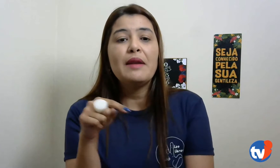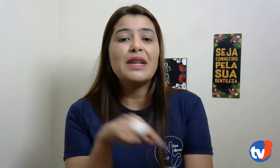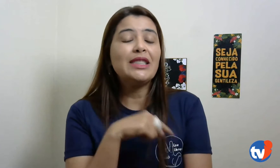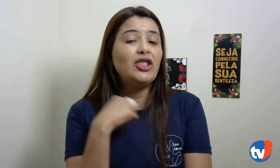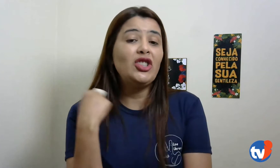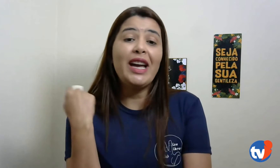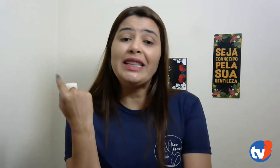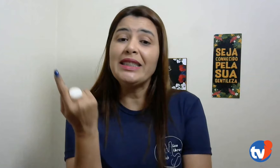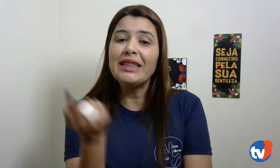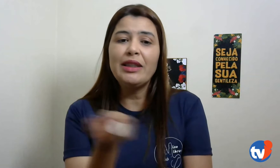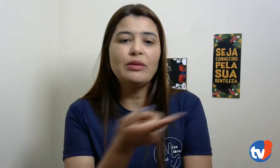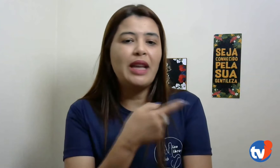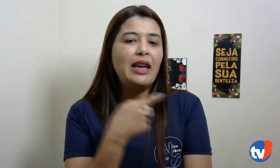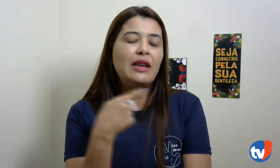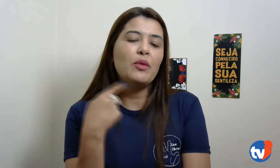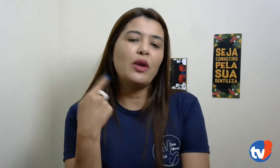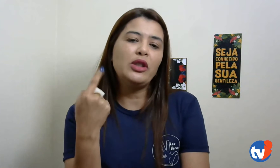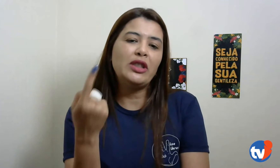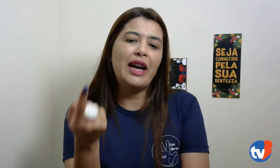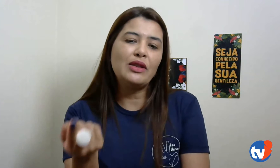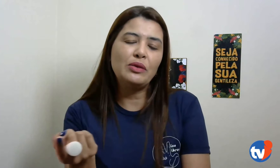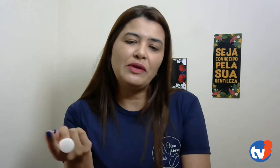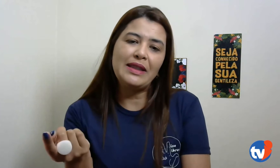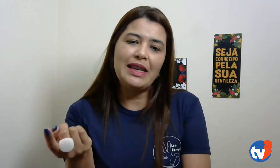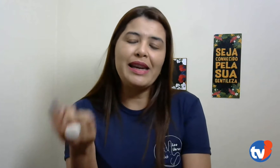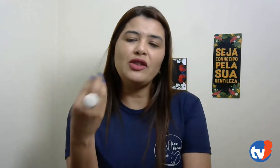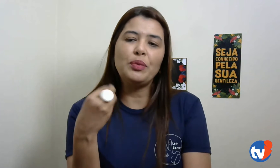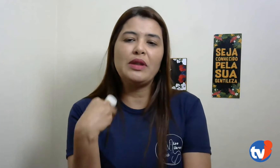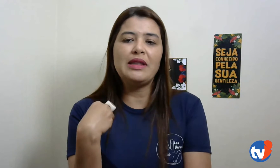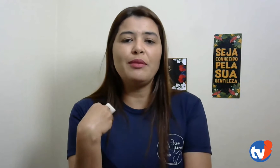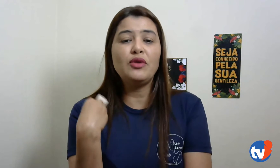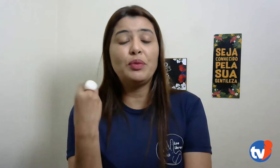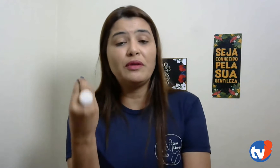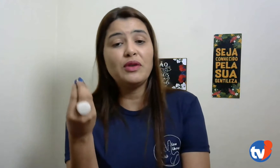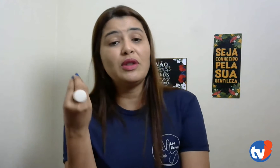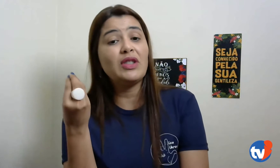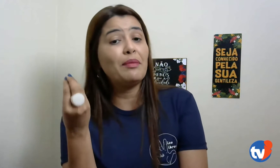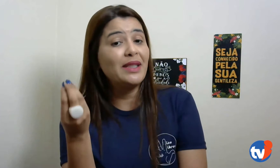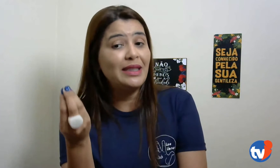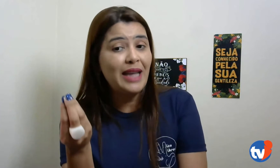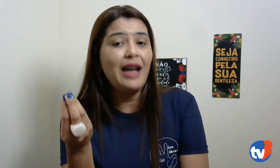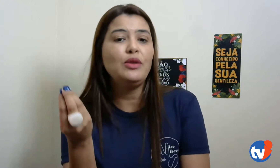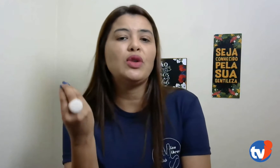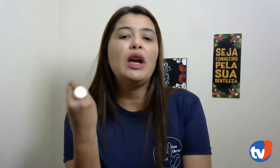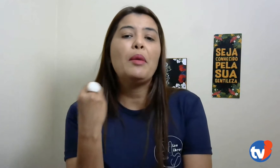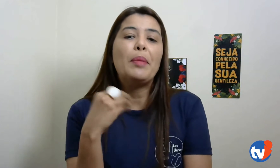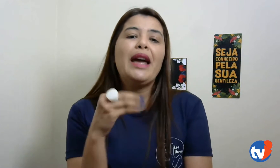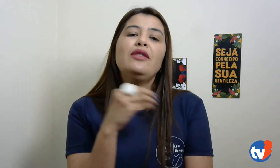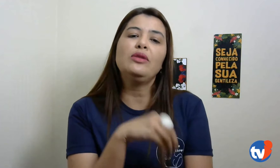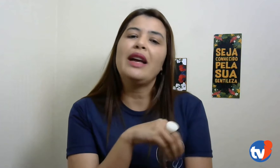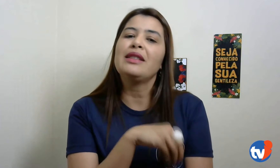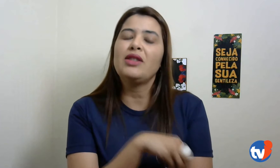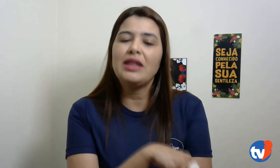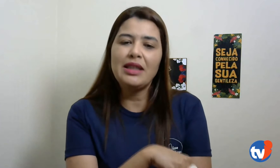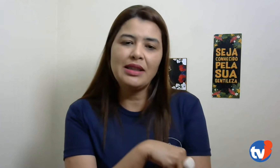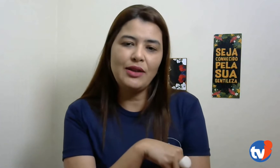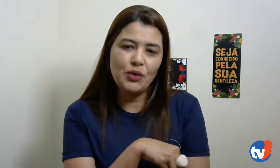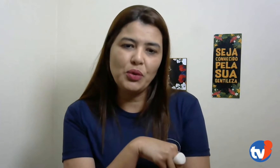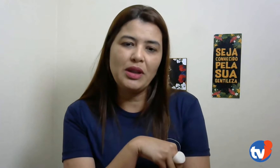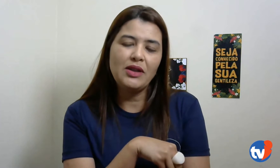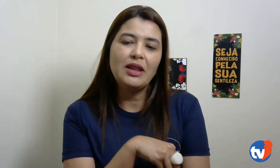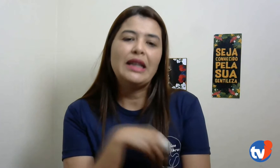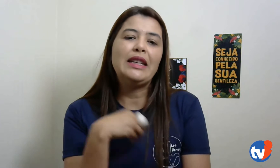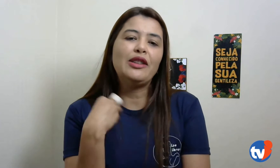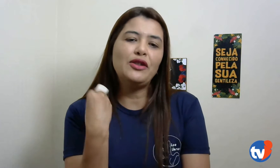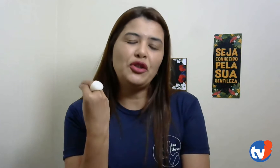preocupar. Mas a gente ainda não tem uma quantidade suficiente, por exemplo, de professores capacitados para ajudar essas